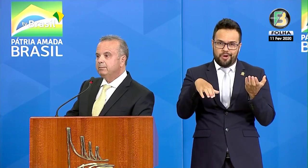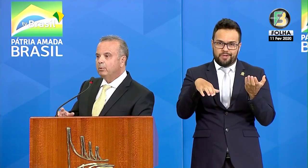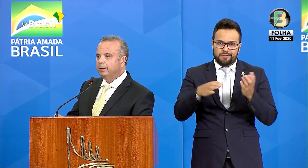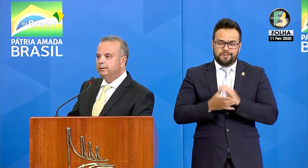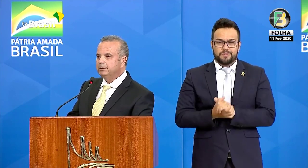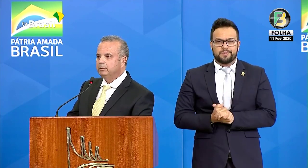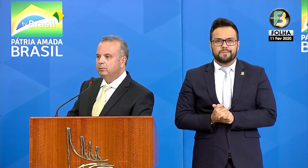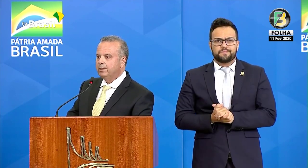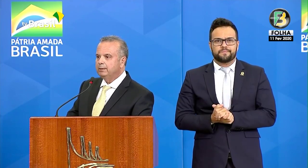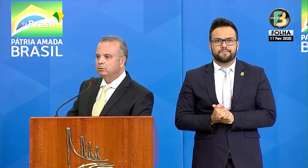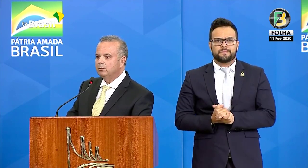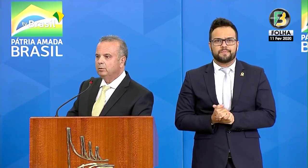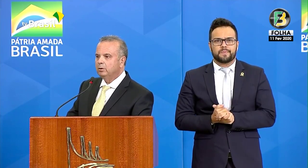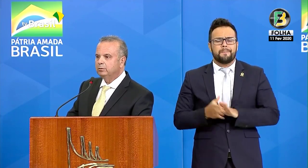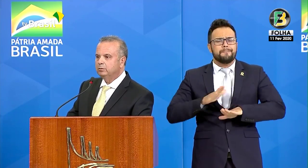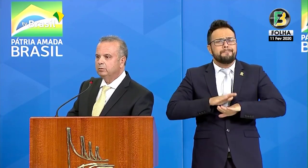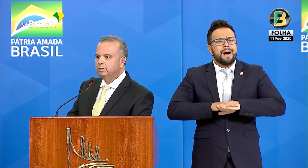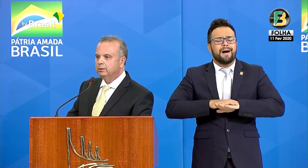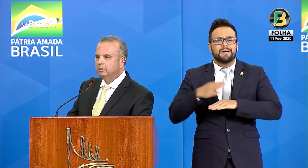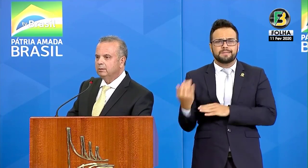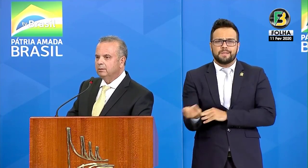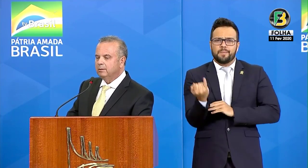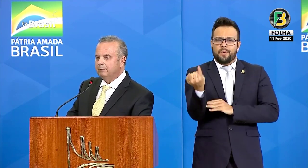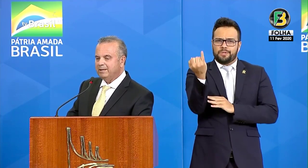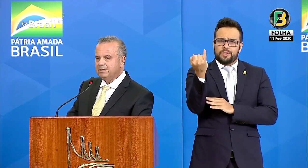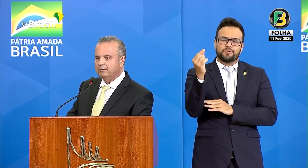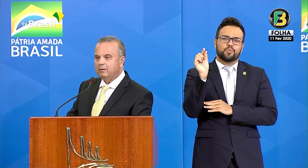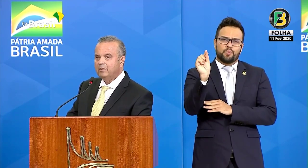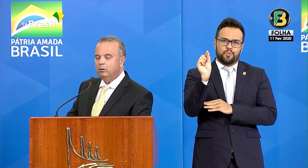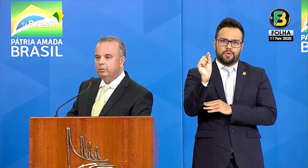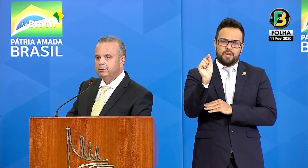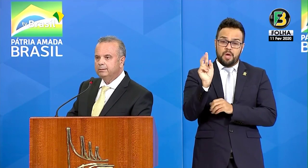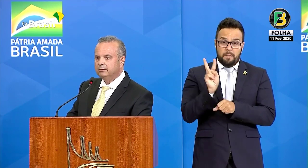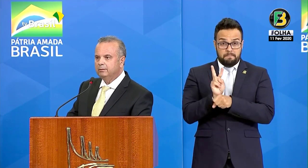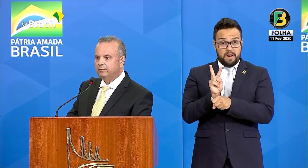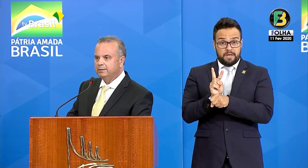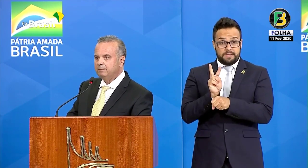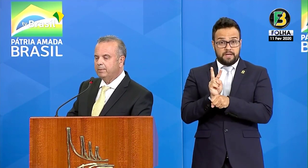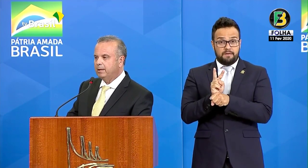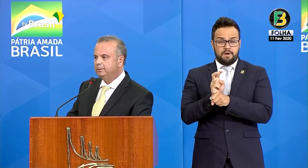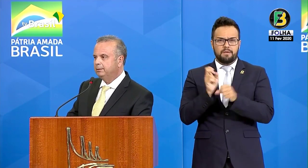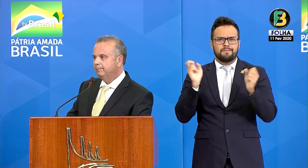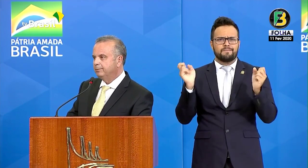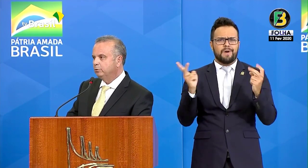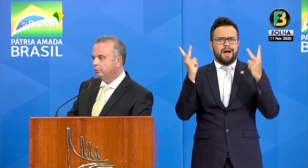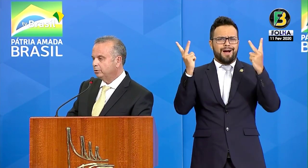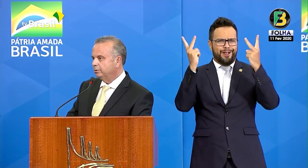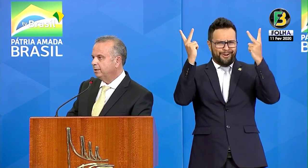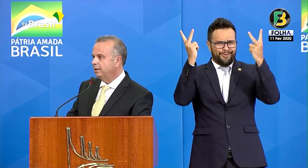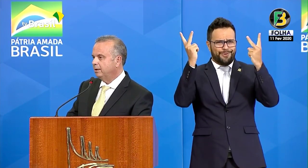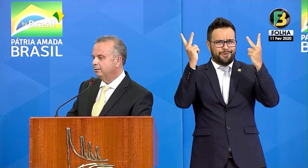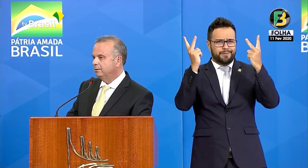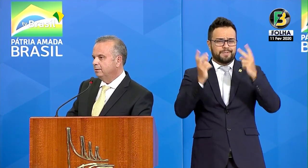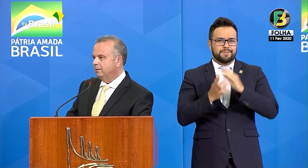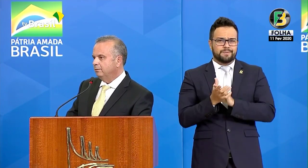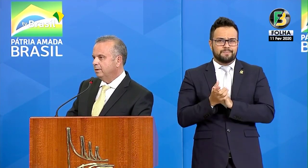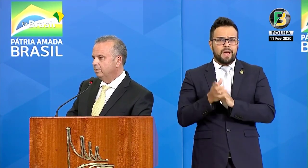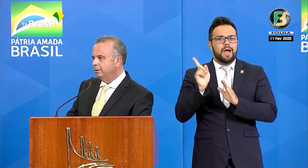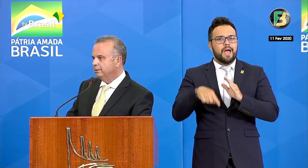Não há nada mais importante num país como o nosso do que preservar valores que fazem parte do nosso